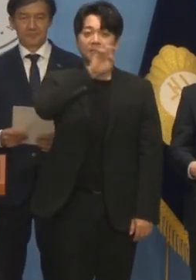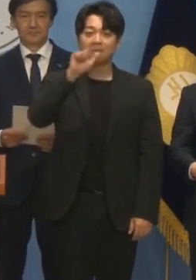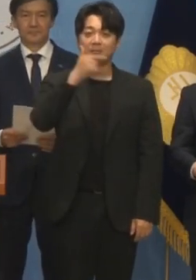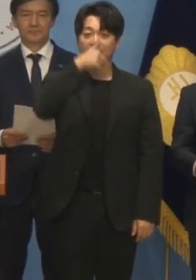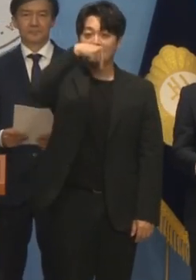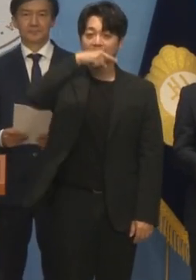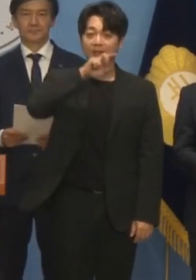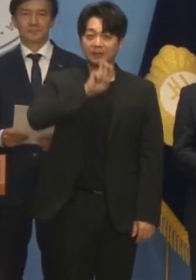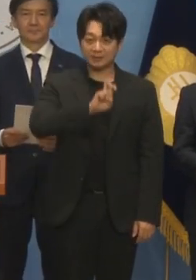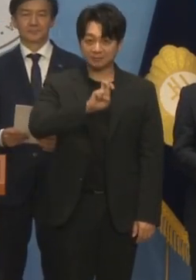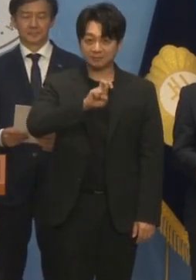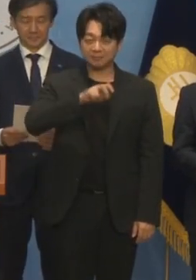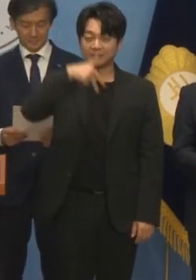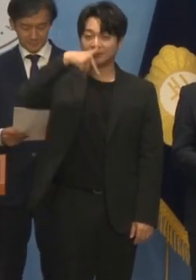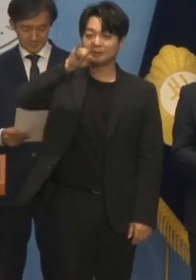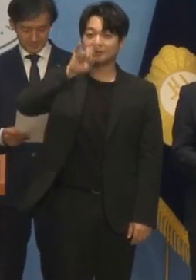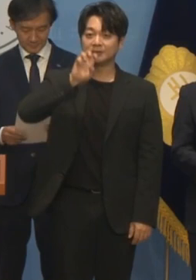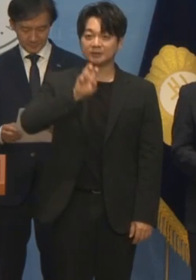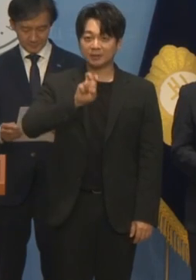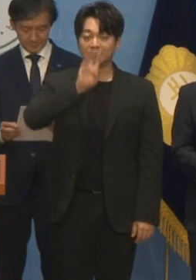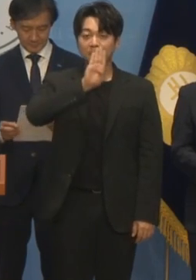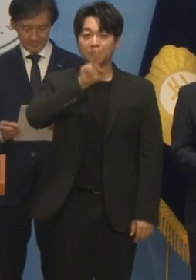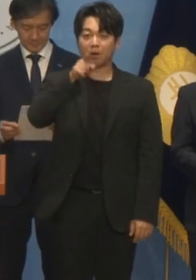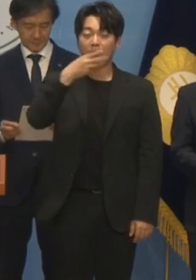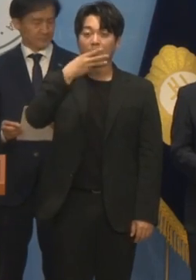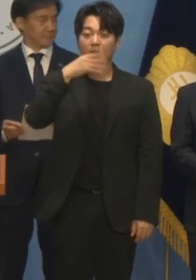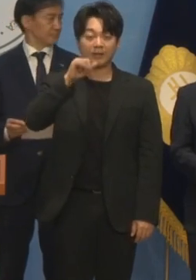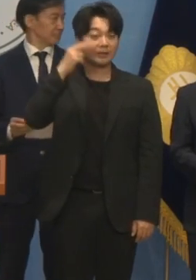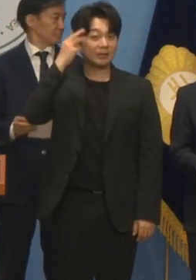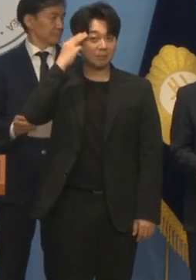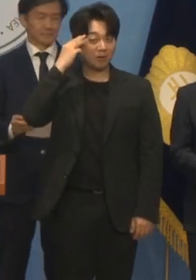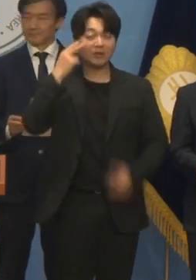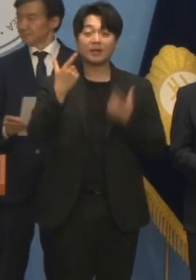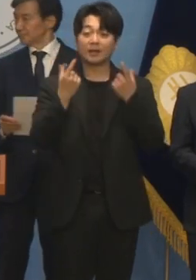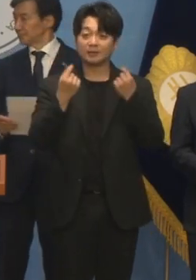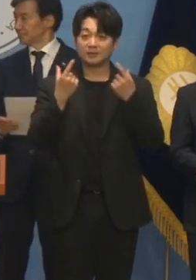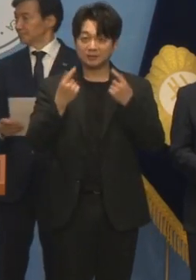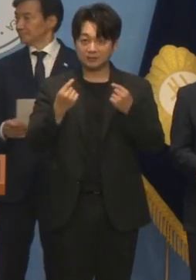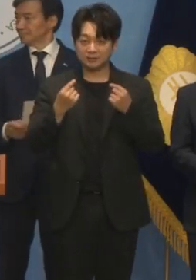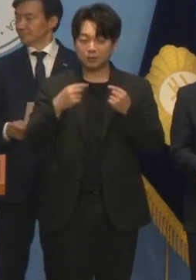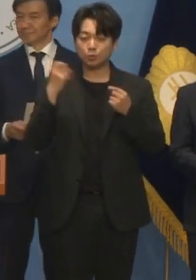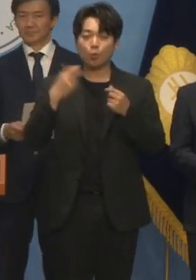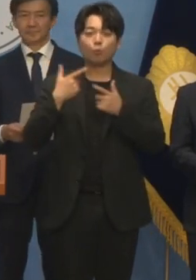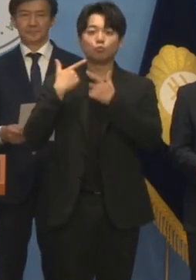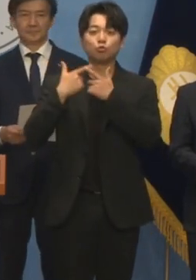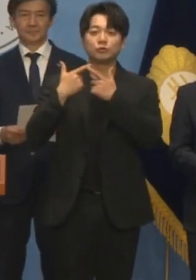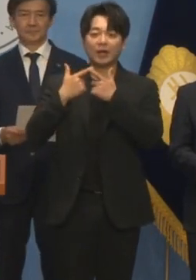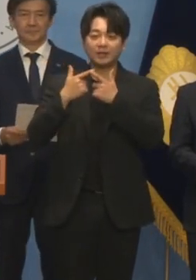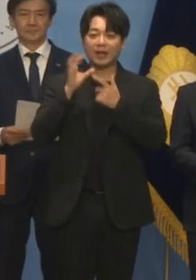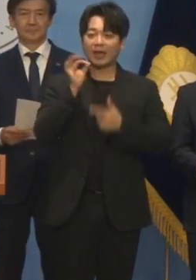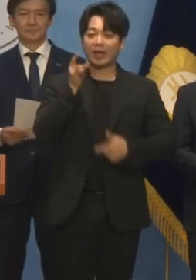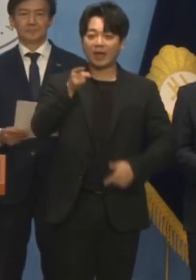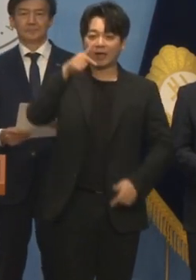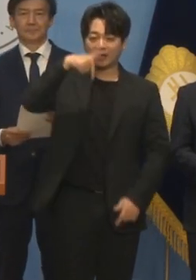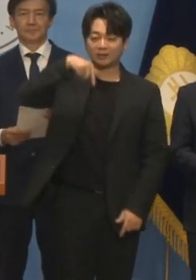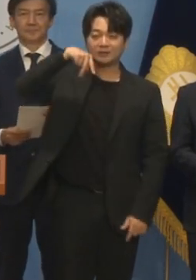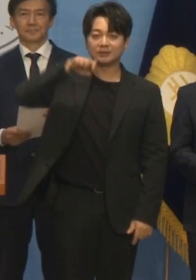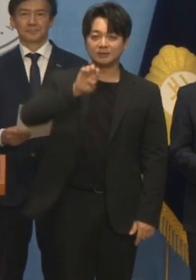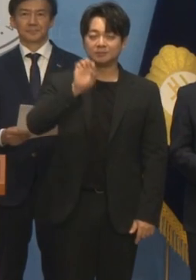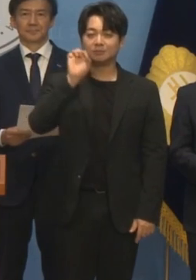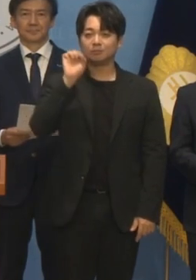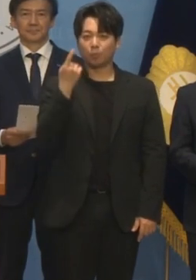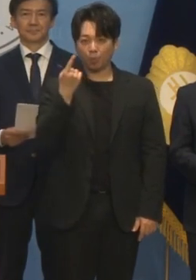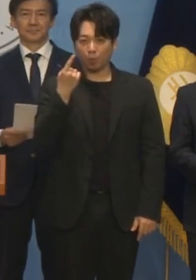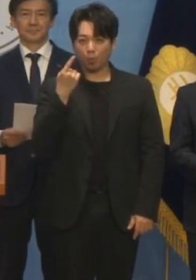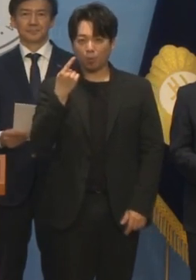및 부산 엑스포 유치 실패입니다. 막대한 예산이 투입됐습니다. 한 행사는 국제적 망신만